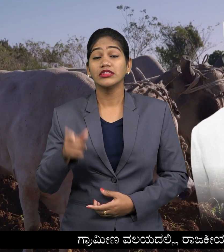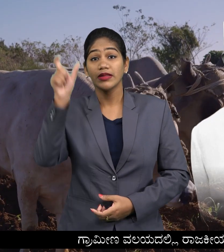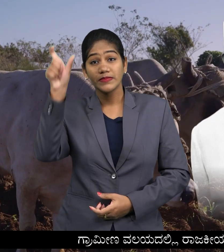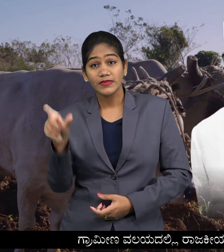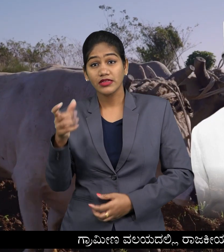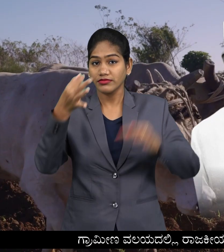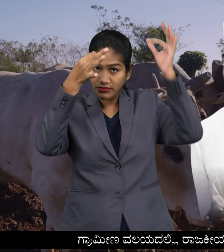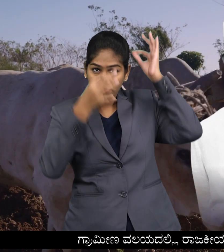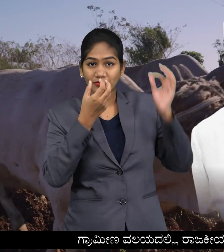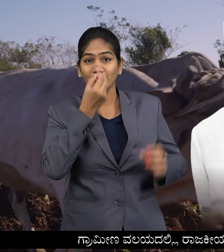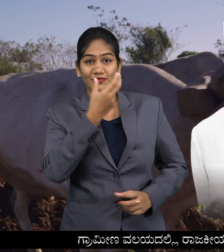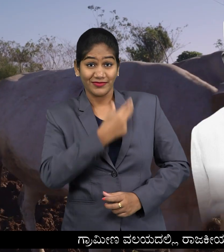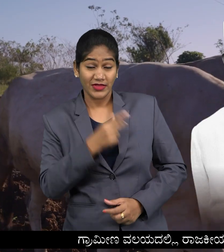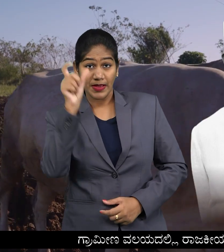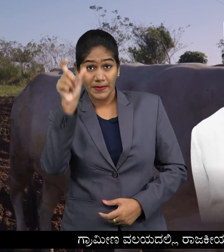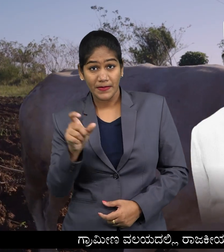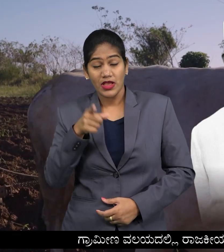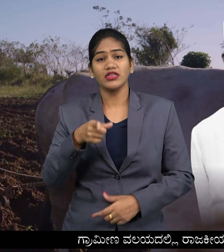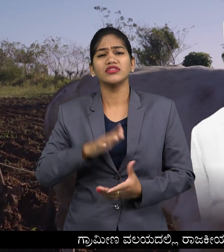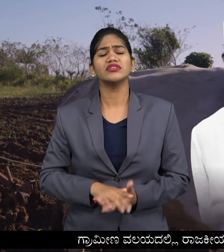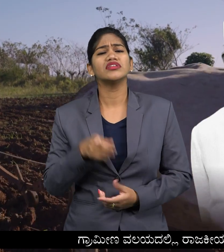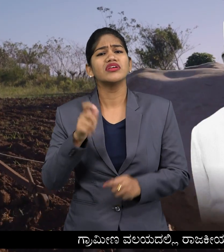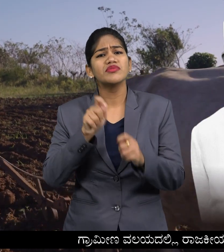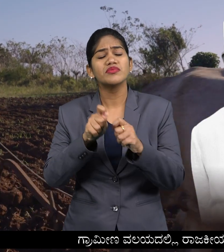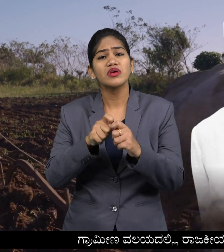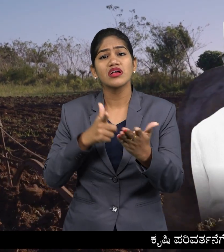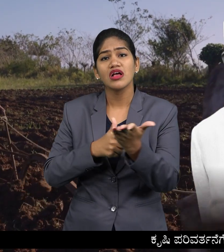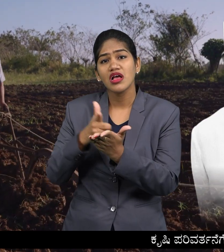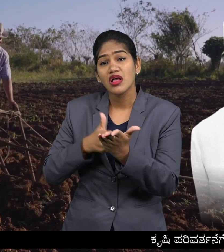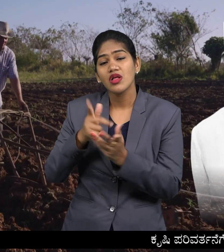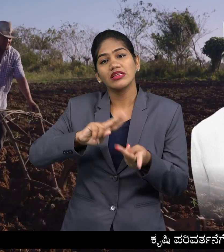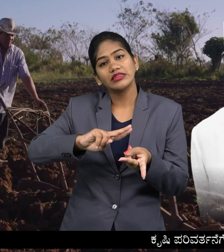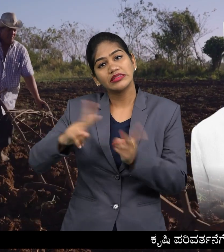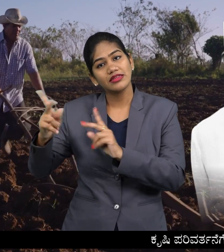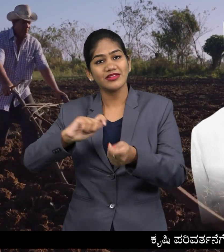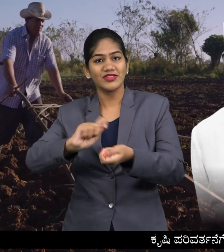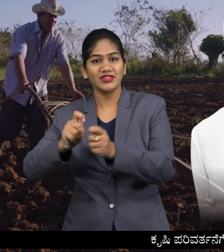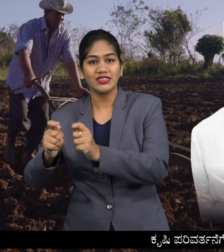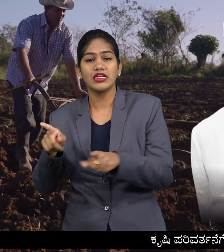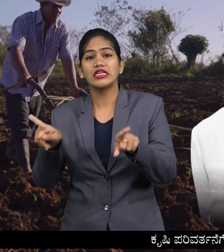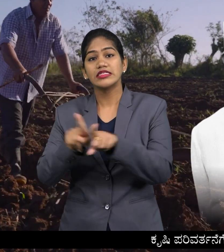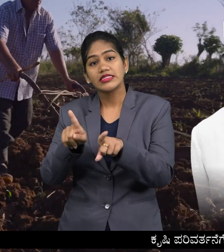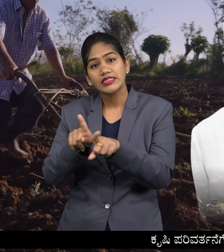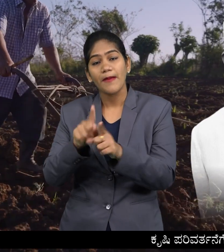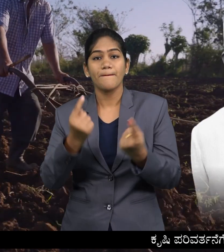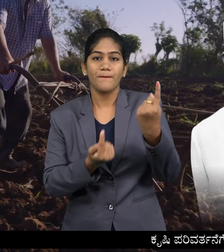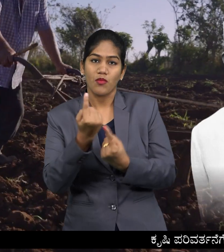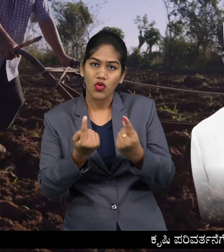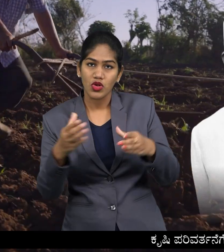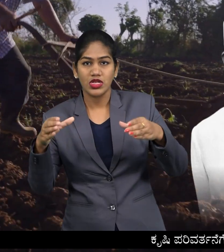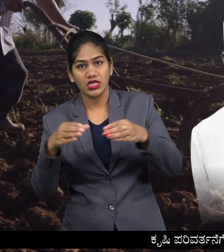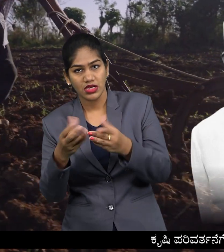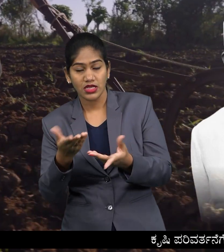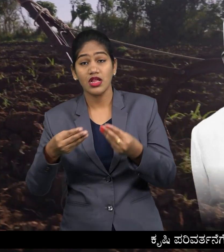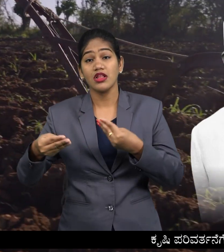ಗ್ರಾಮೀಣ ವಲಯದಲ್ಲಿ ರಾಜಕೀಯ, ಸಾಮಾಜಿಕ ಮತ್ತು ಆರ್ಥಿಕ ಸಮಸ್ಯೆಯಾಗಿ ಕೃಷಿ ಪರಿವರ್ತನೆಗೆ ನೆಹರು ಒತ್ತು